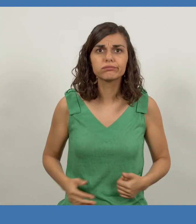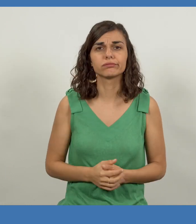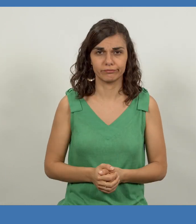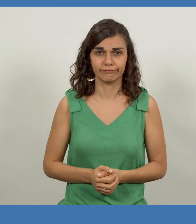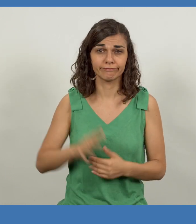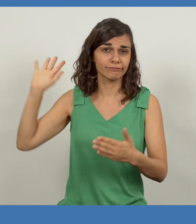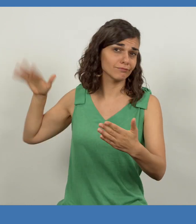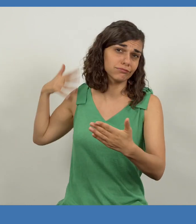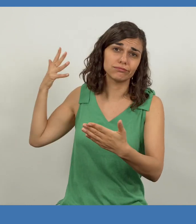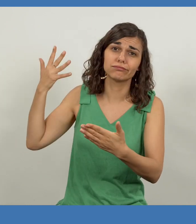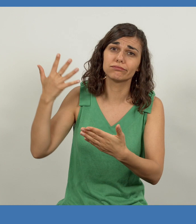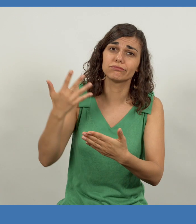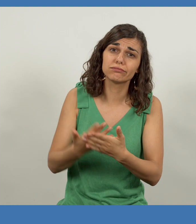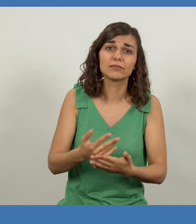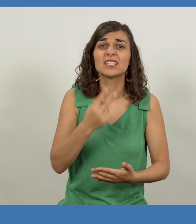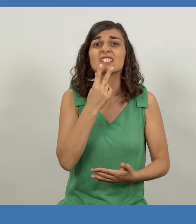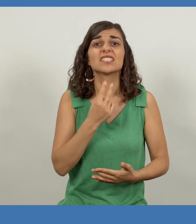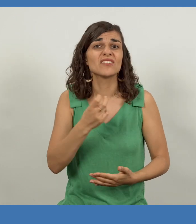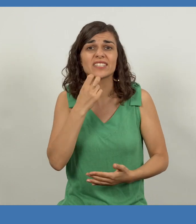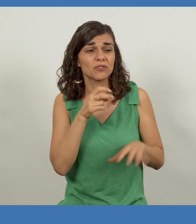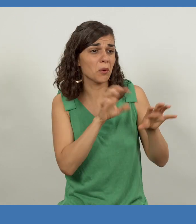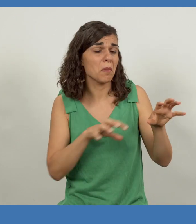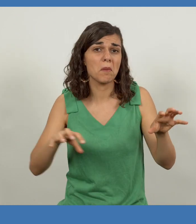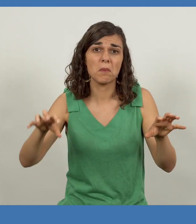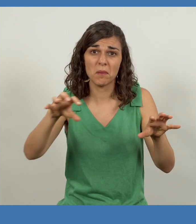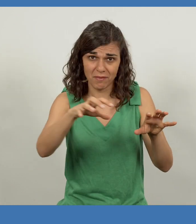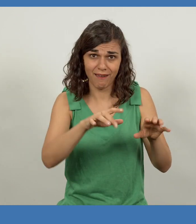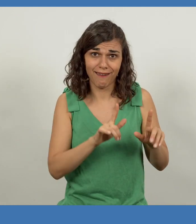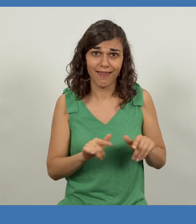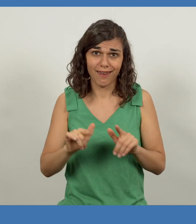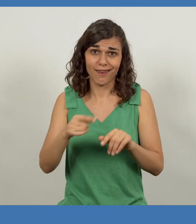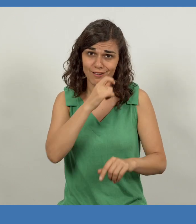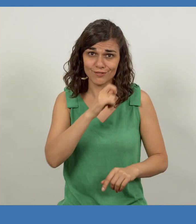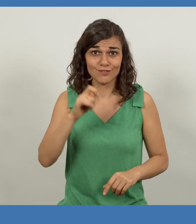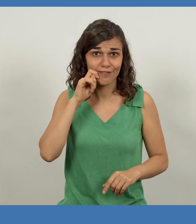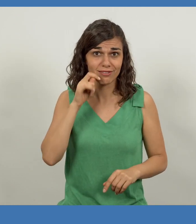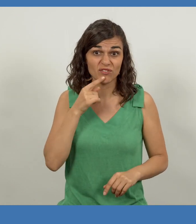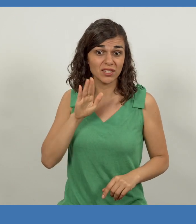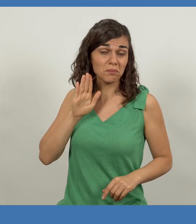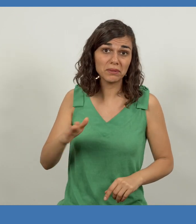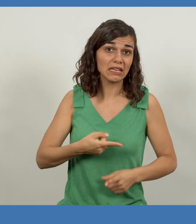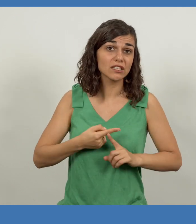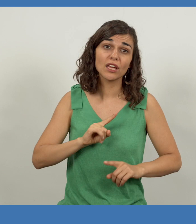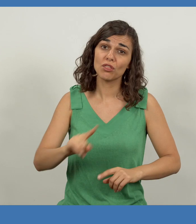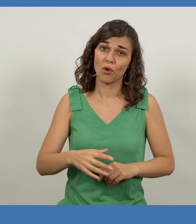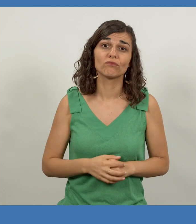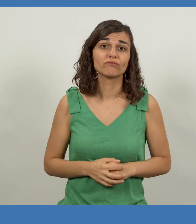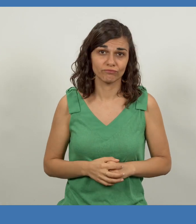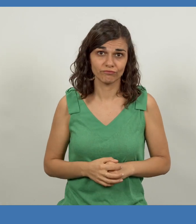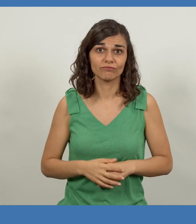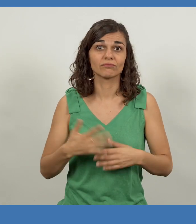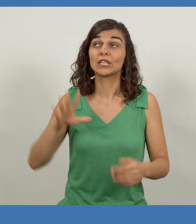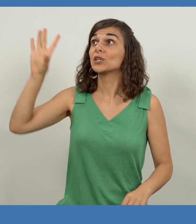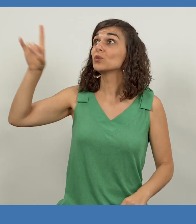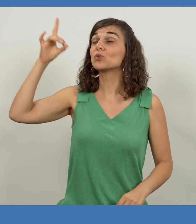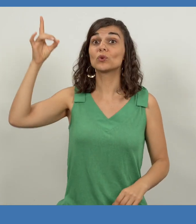le jeûne existe. Ce n'est donc pas quelque chose de réservé aux chrétiens, mais Dieu nous invite à venir